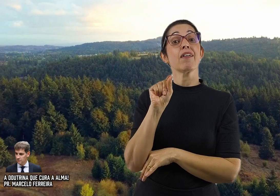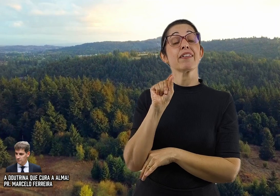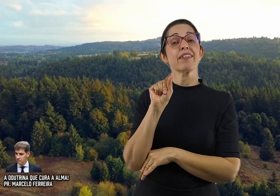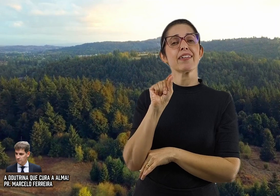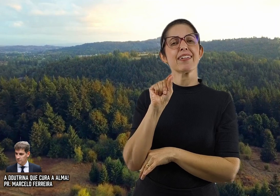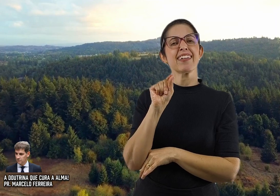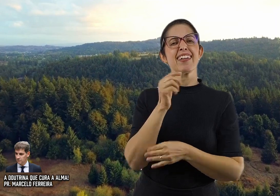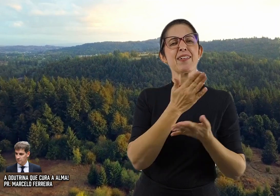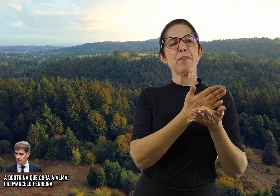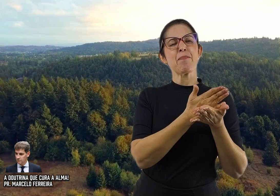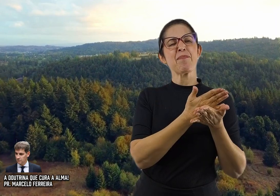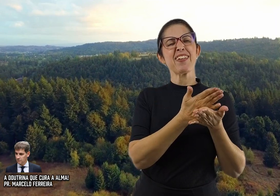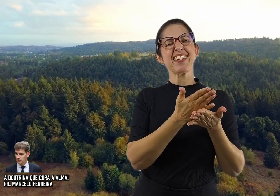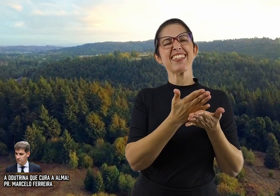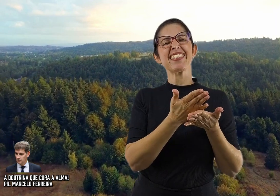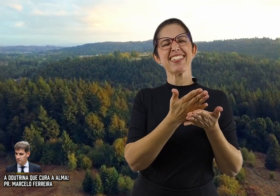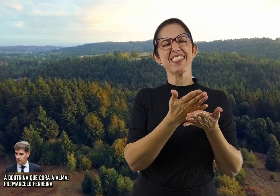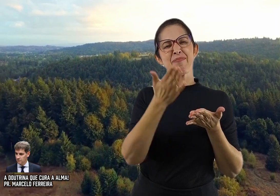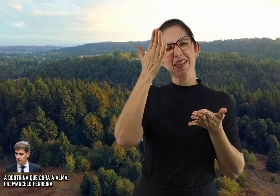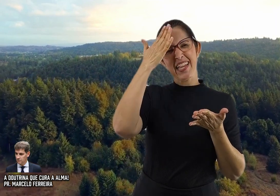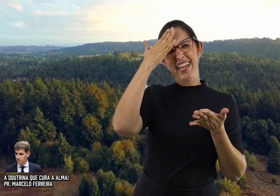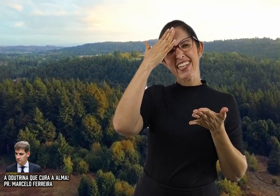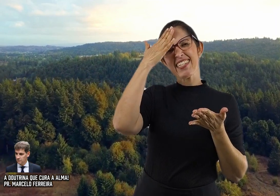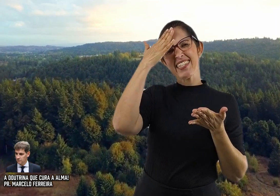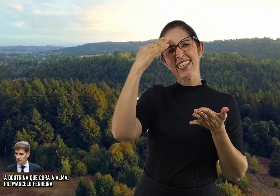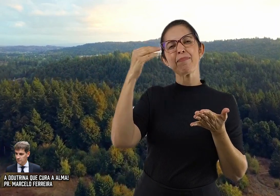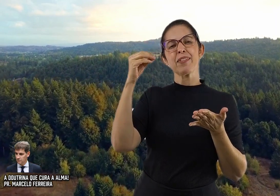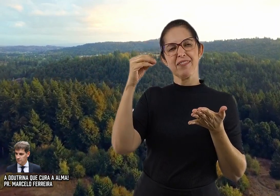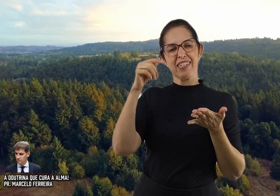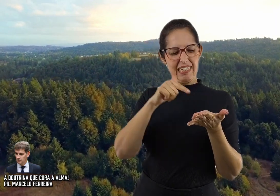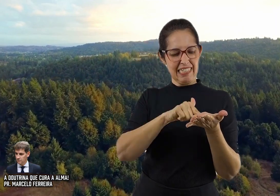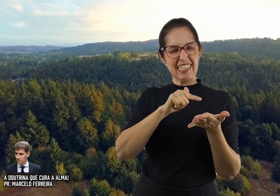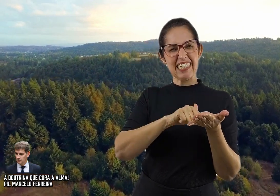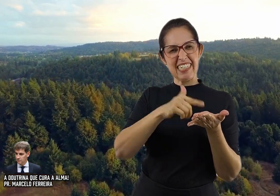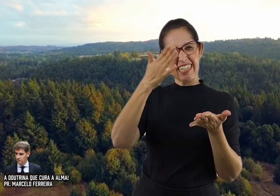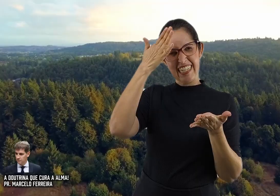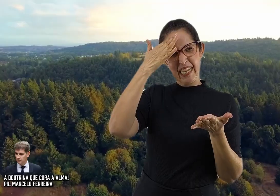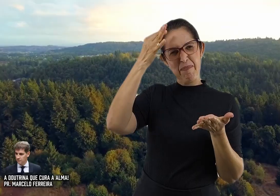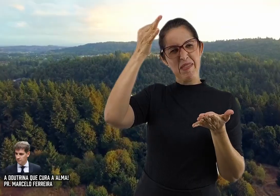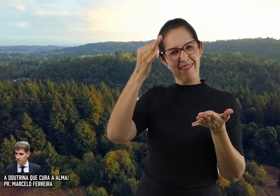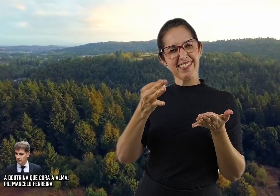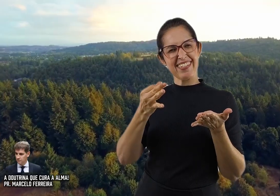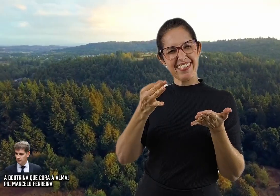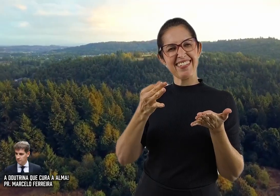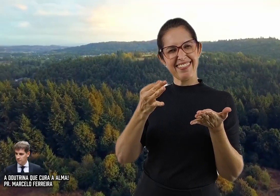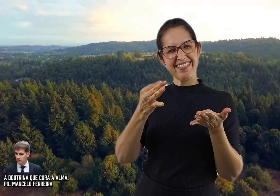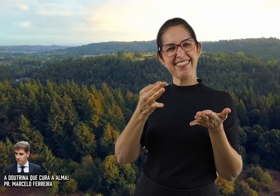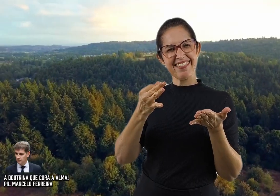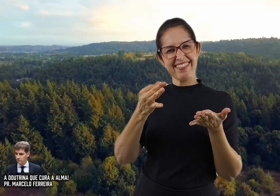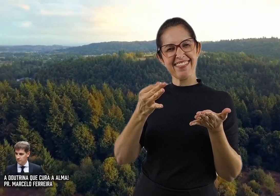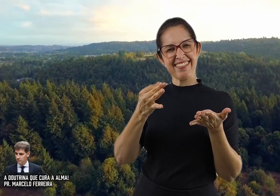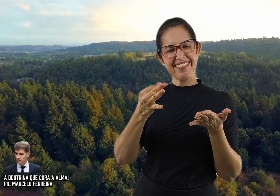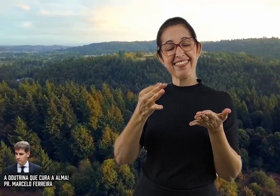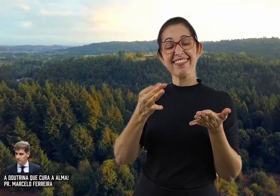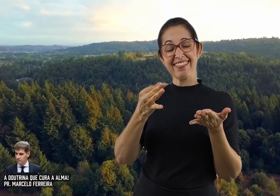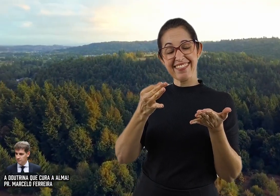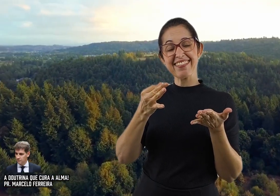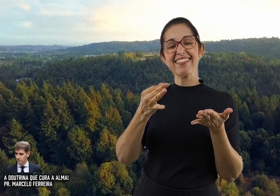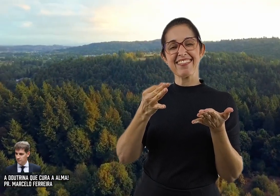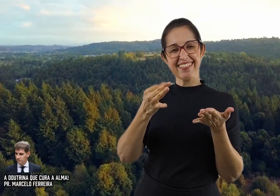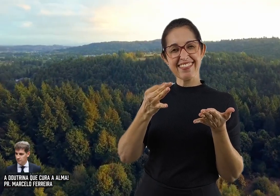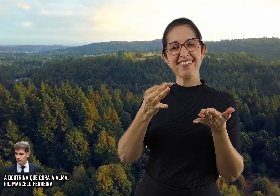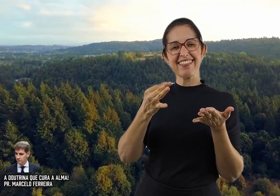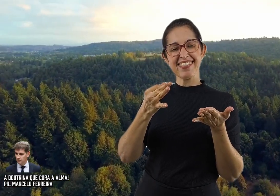Não sabem? Vou botar aqui o princípio aqui. O temor do Senhor é o quê? O temor do Senhor